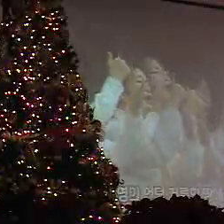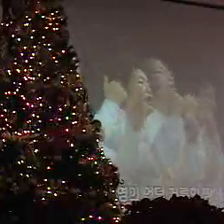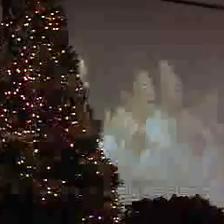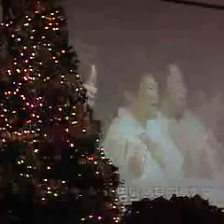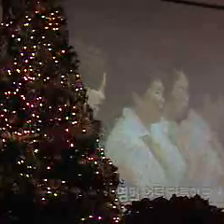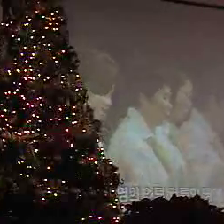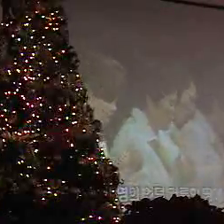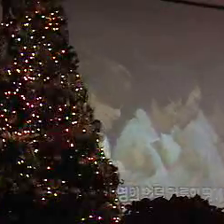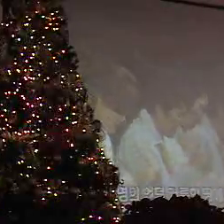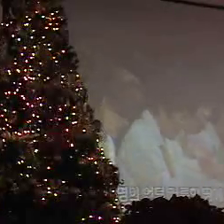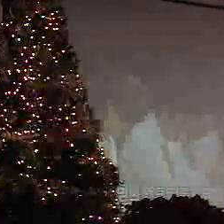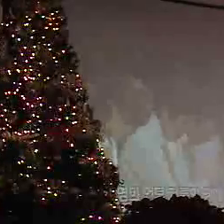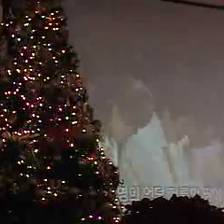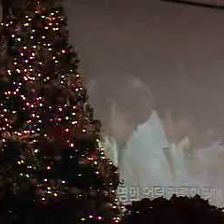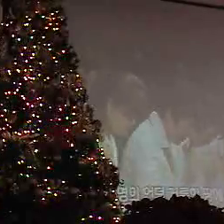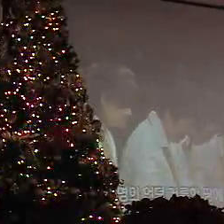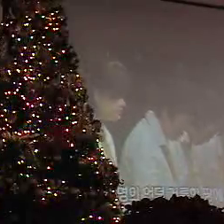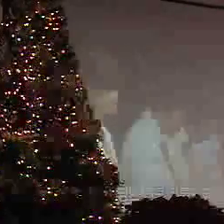주께